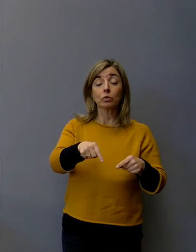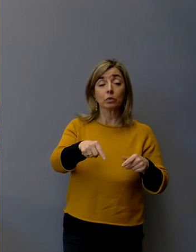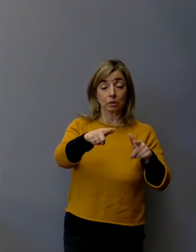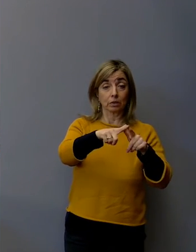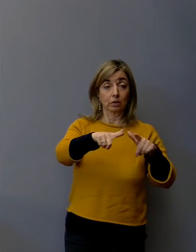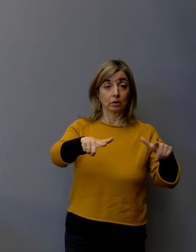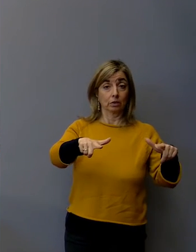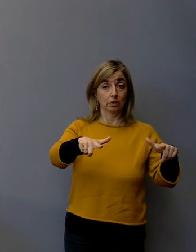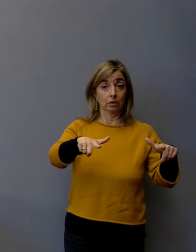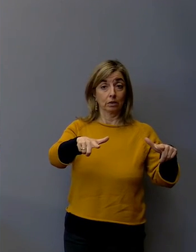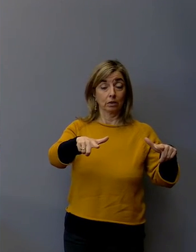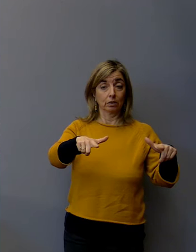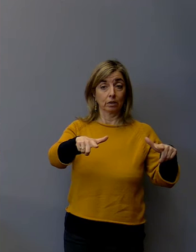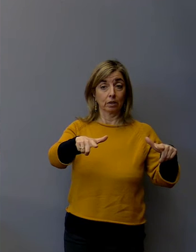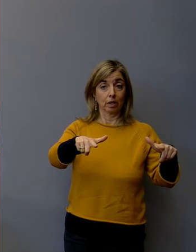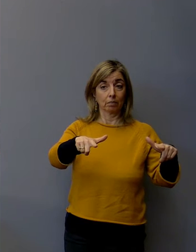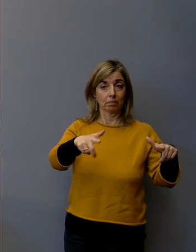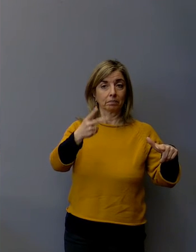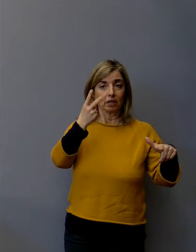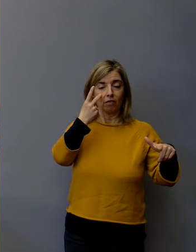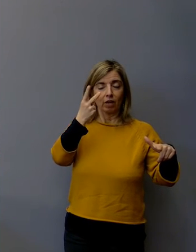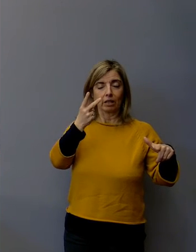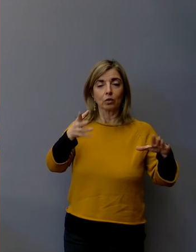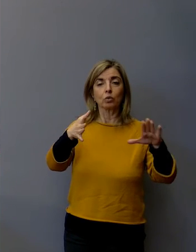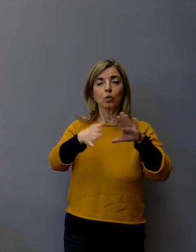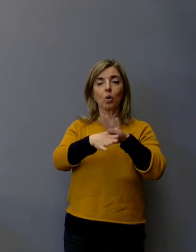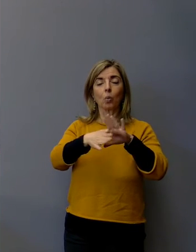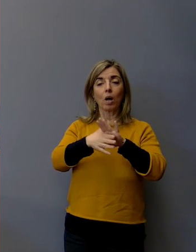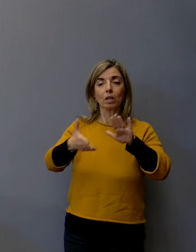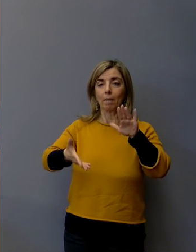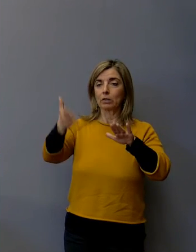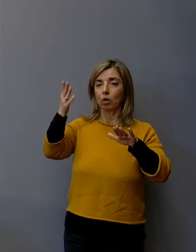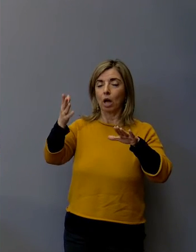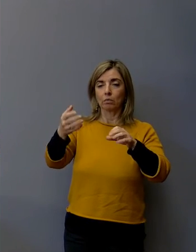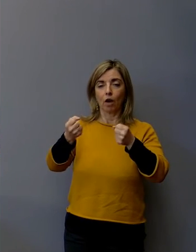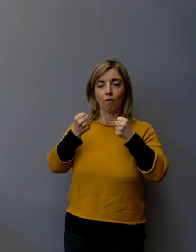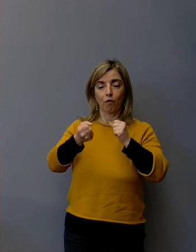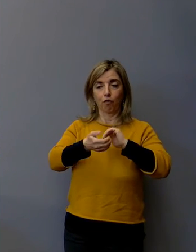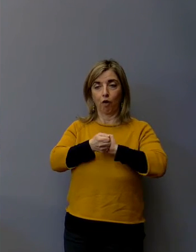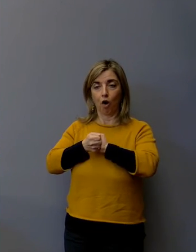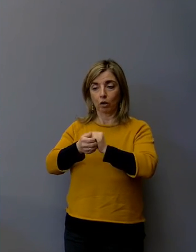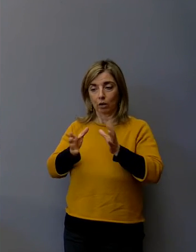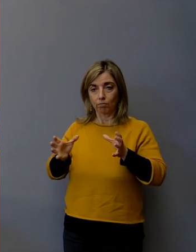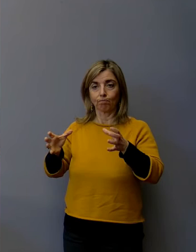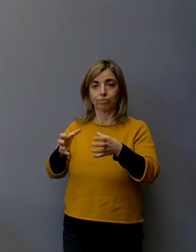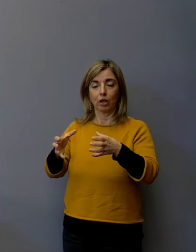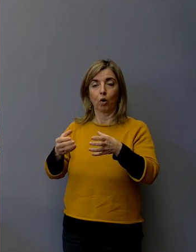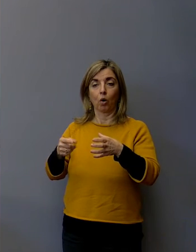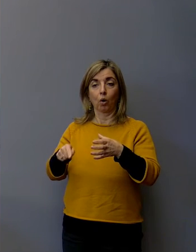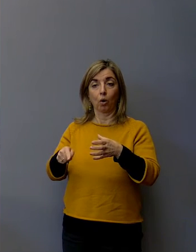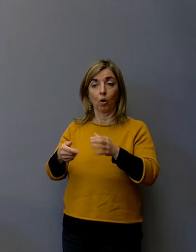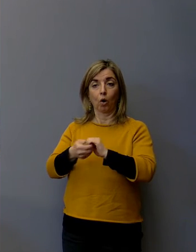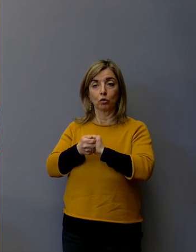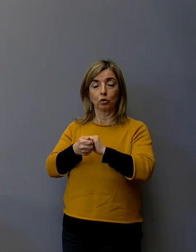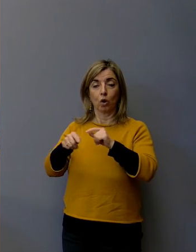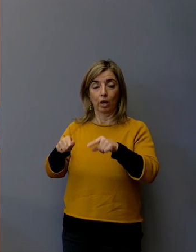questa compattezza della squadra di maggioranza perché la città deve sapere che se non ci fosse questa maggioranza il voto al